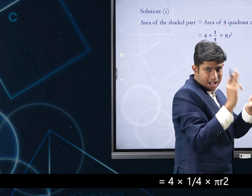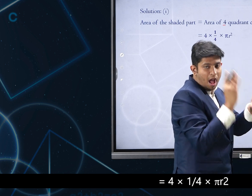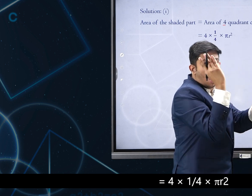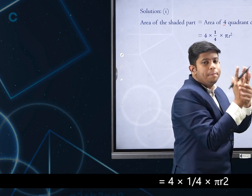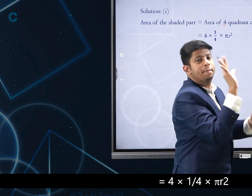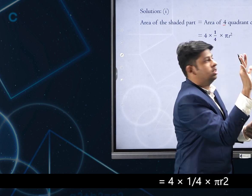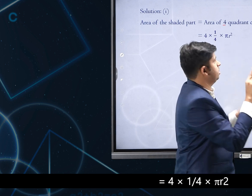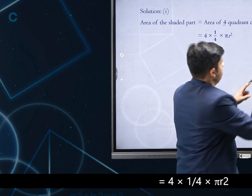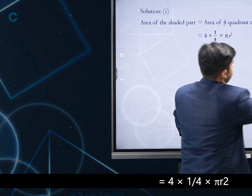× πr².